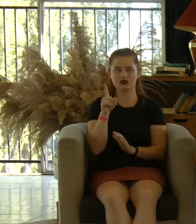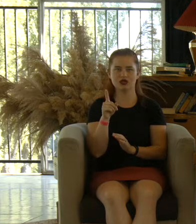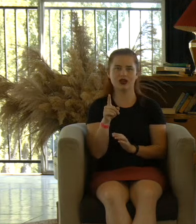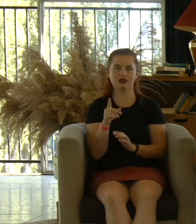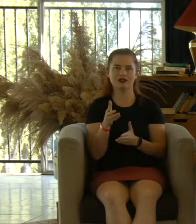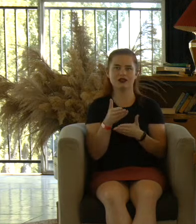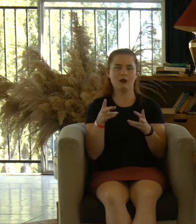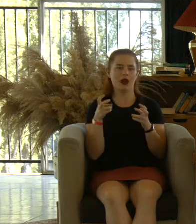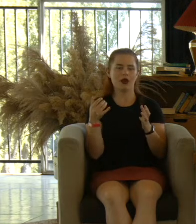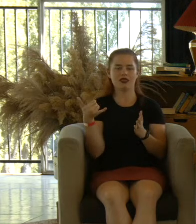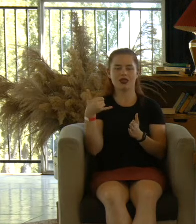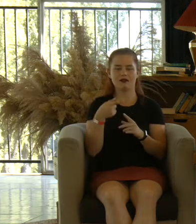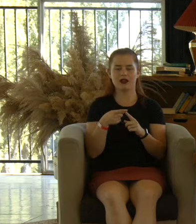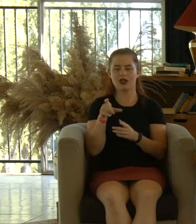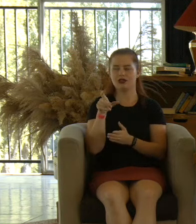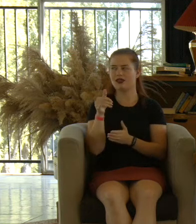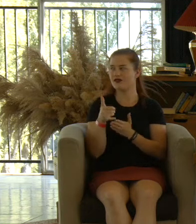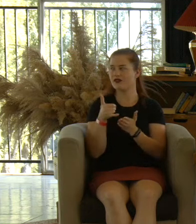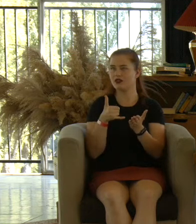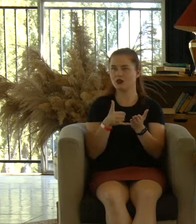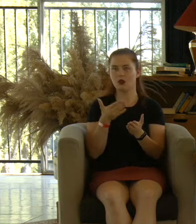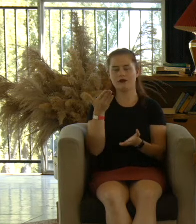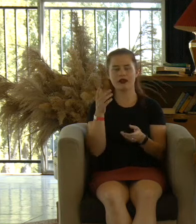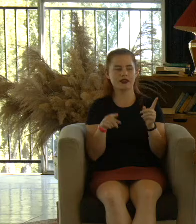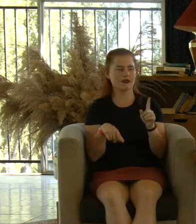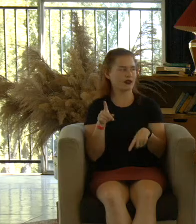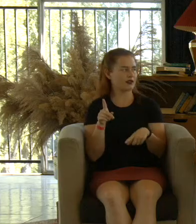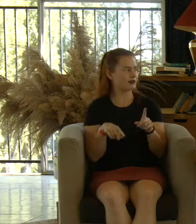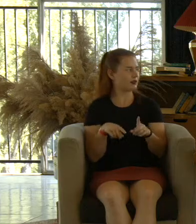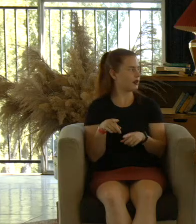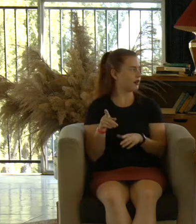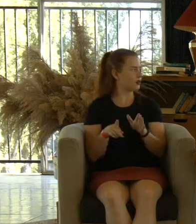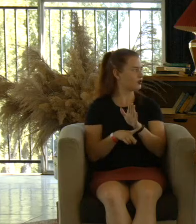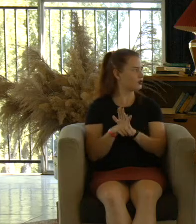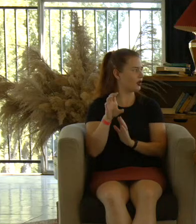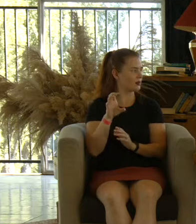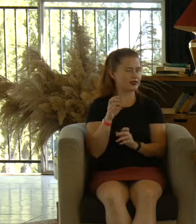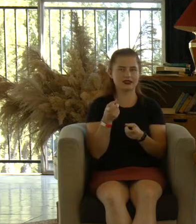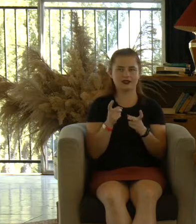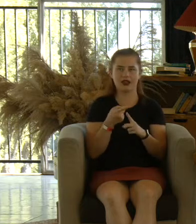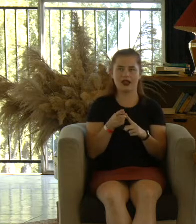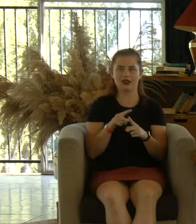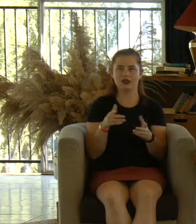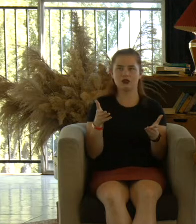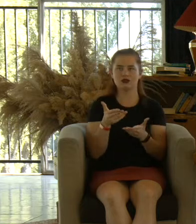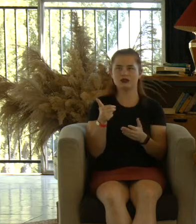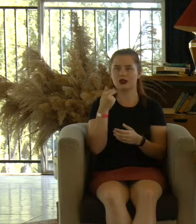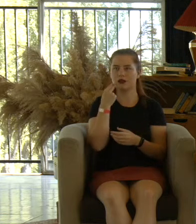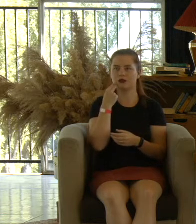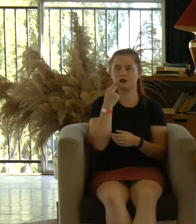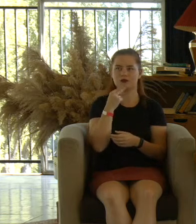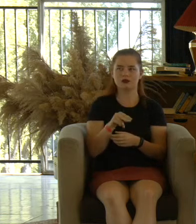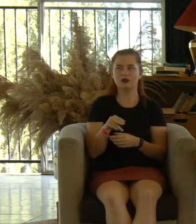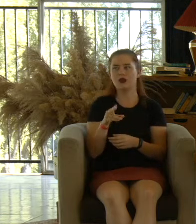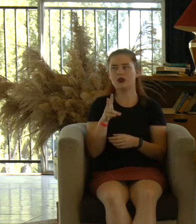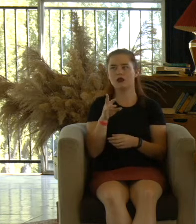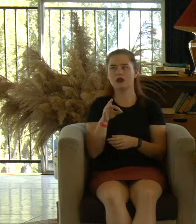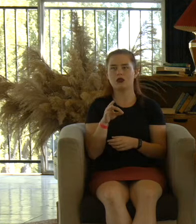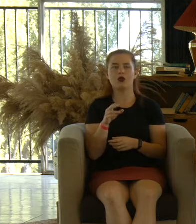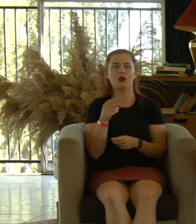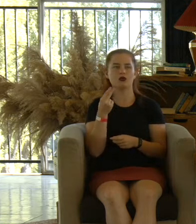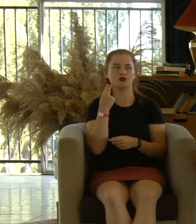как-то разливать вот это вино. Мы, наверное, начнем вот действительно с этого, хоть оно и самое резкое будет, но лучше